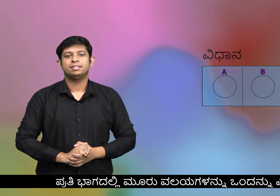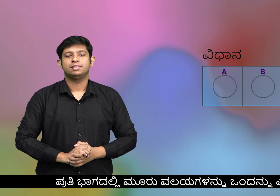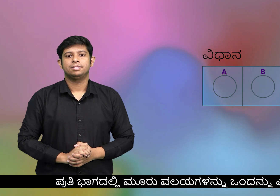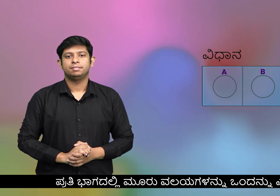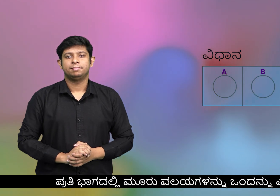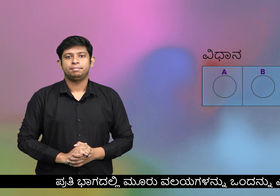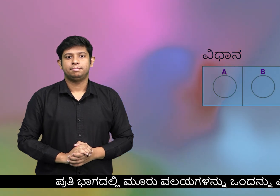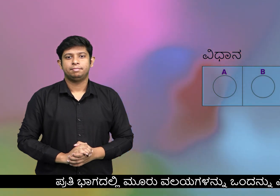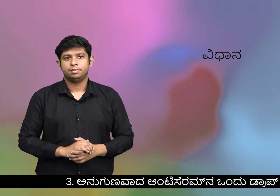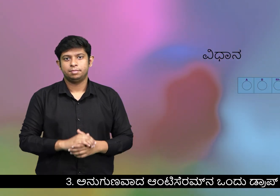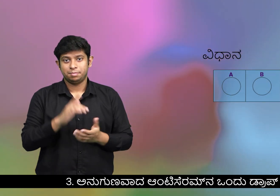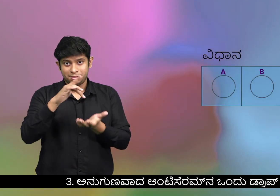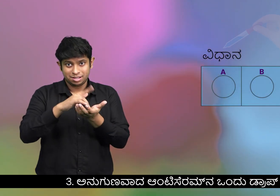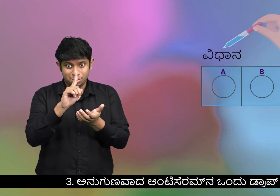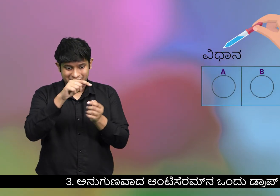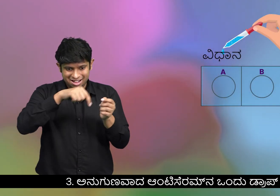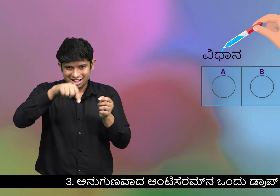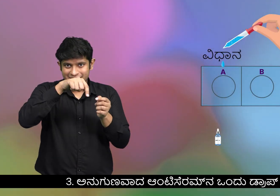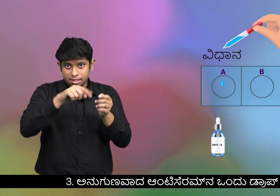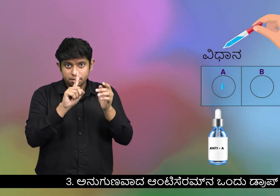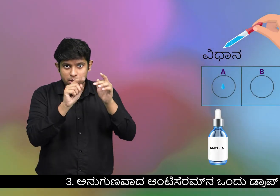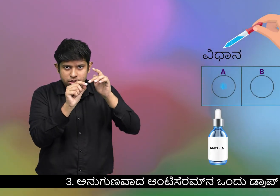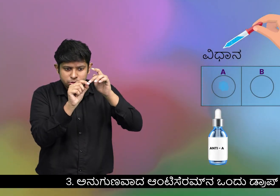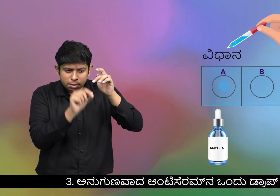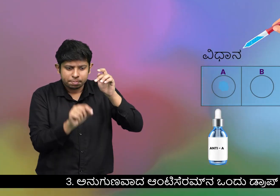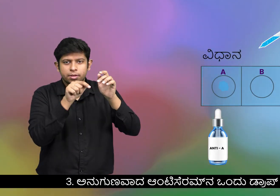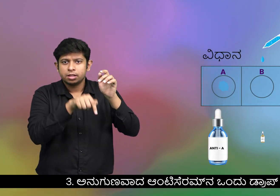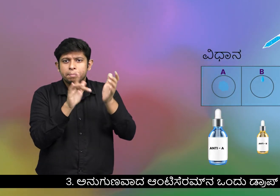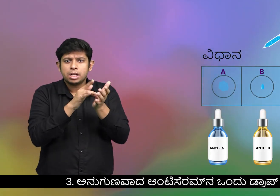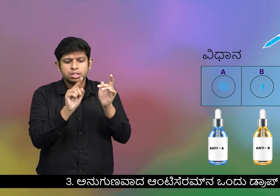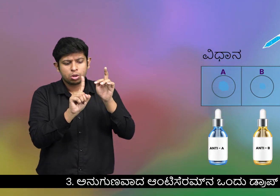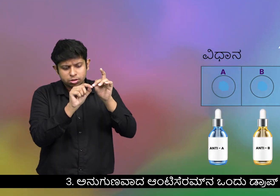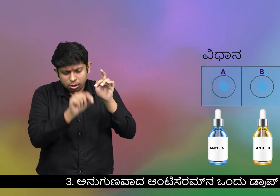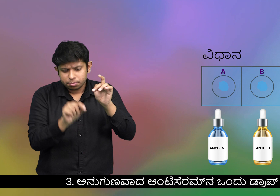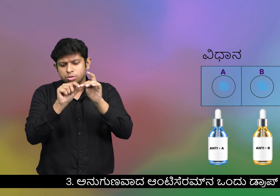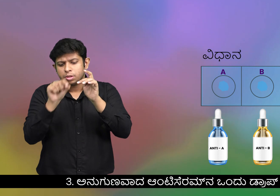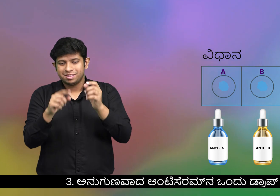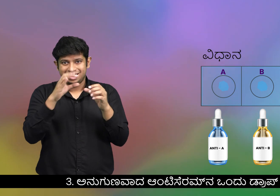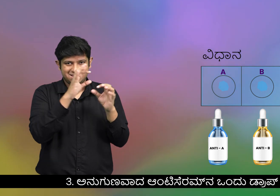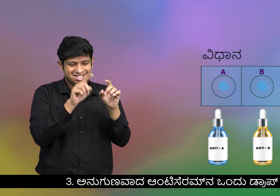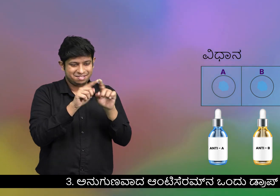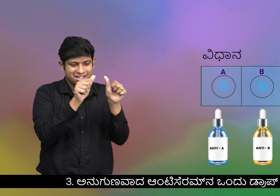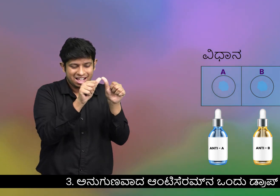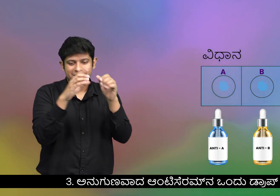ಒಂದನ್ನು ಎಳೆಯಿರಿ. 3. ಅನುಗುಣವಾದ ಆಂಟಿ ಸೆರ್ಮನ್ 1 ಡ್ರಾಪ್